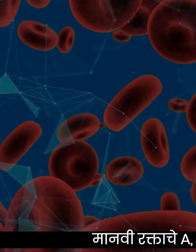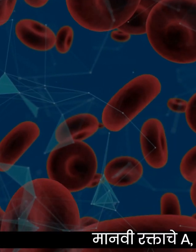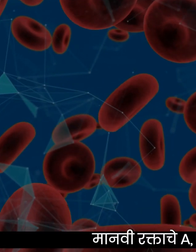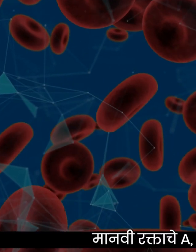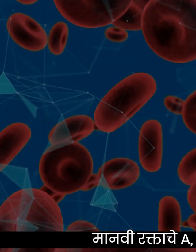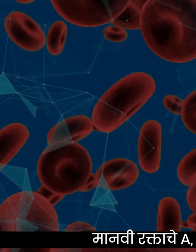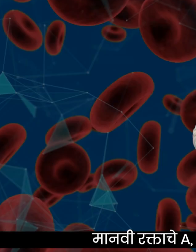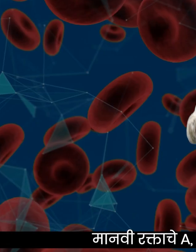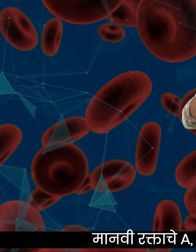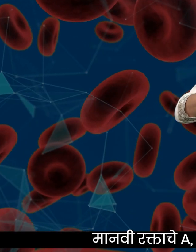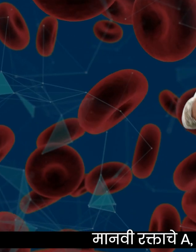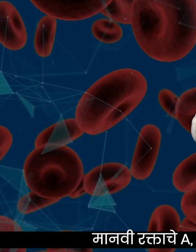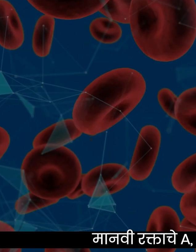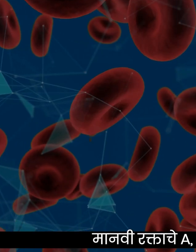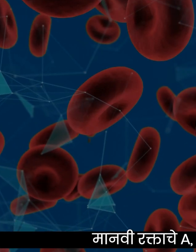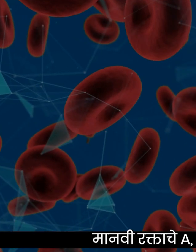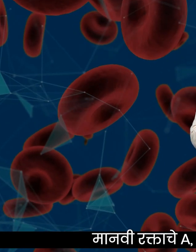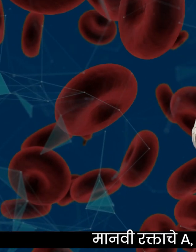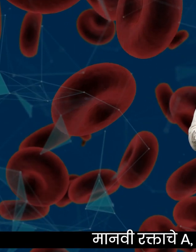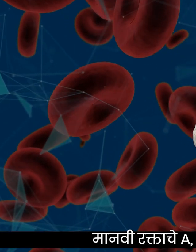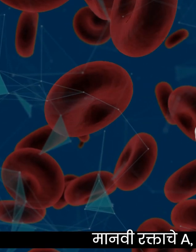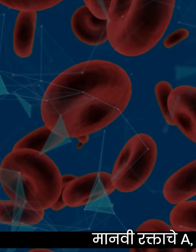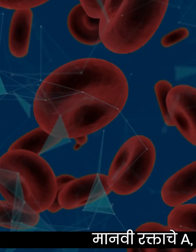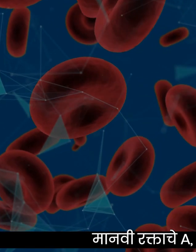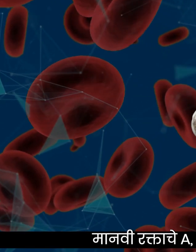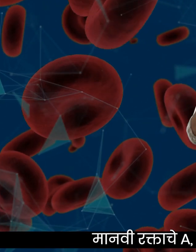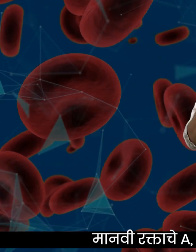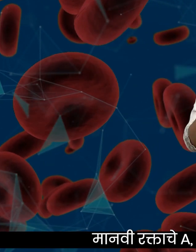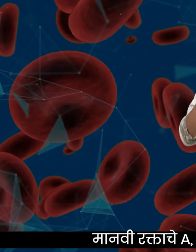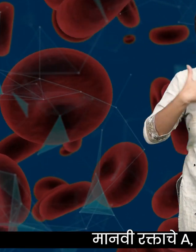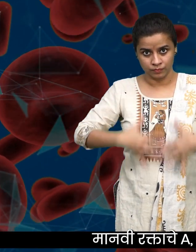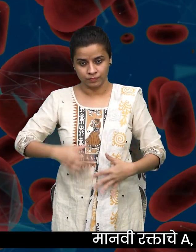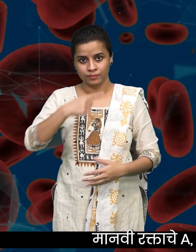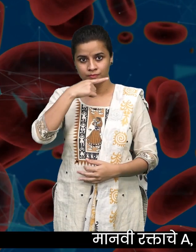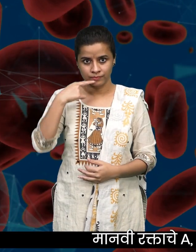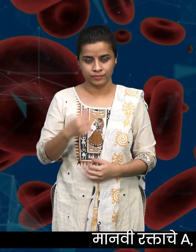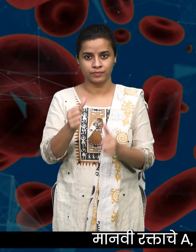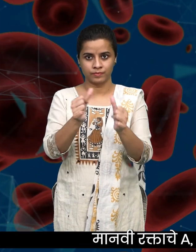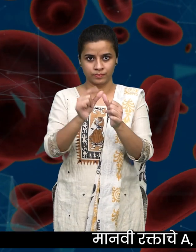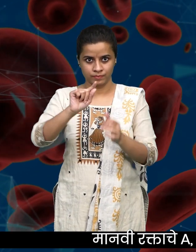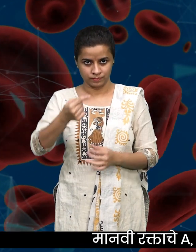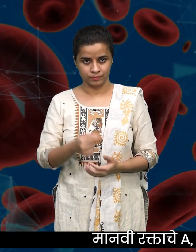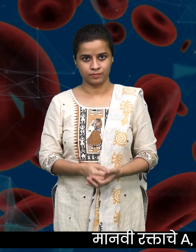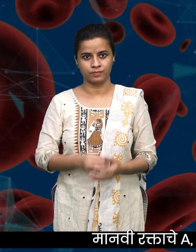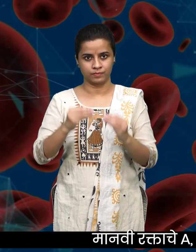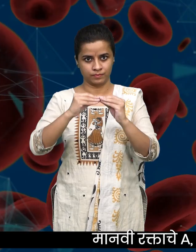मानवी रक्ताचे ए, बी, ए बी आणि ओ असे 4 मुख्य गट आहेत.